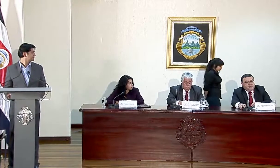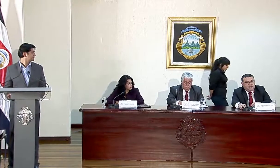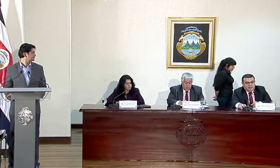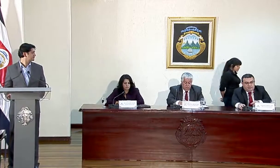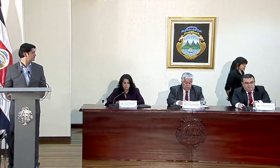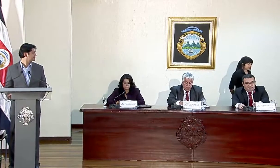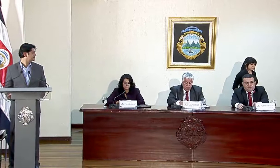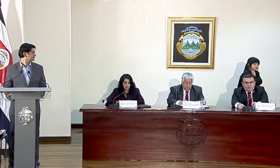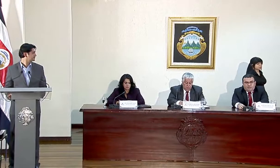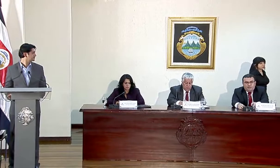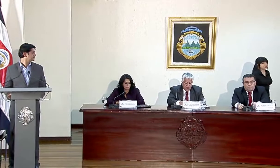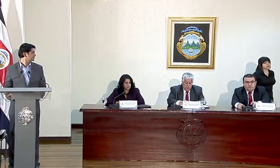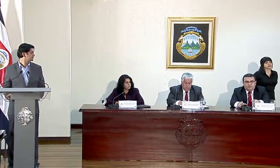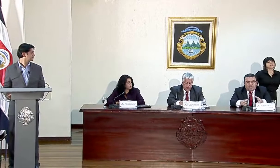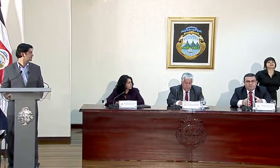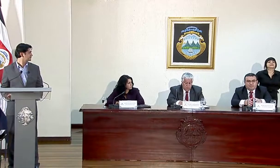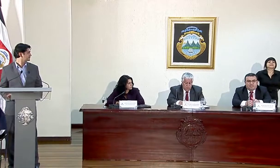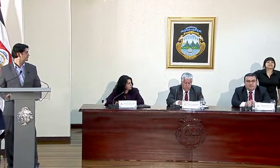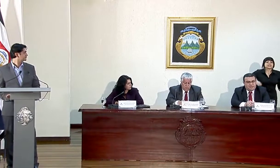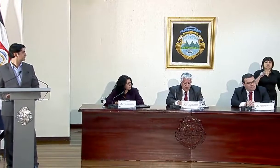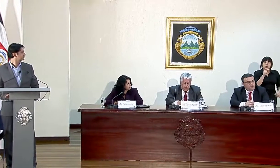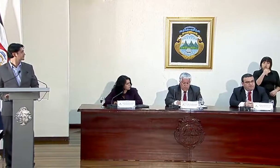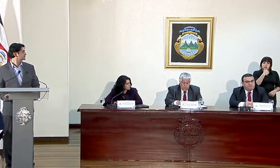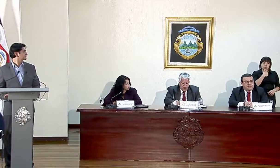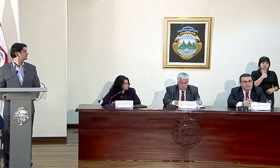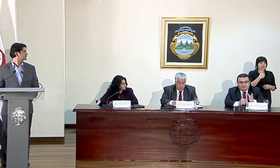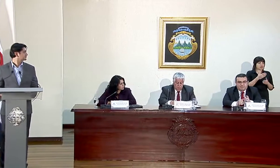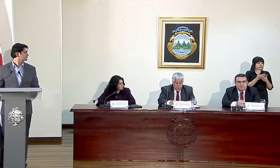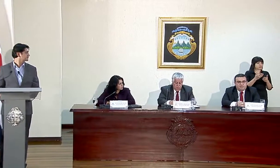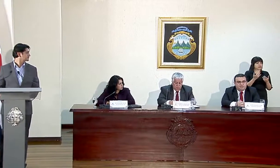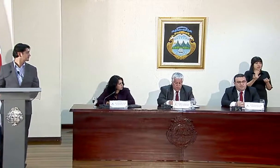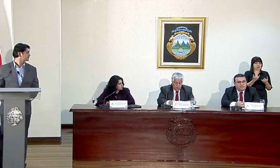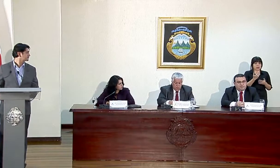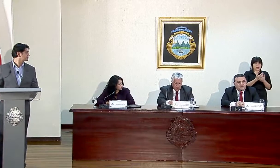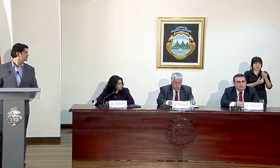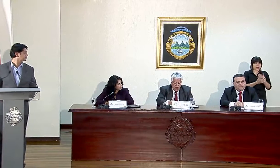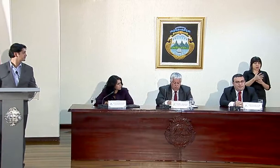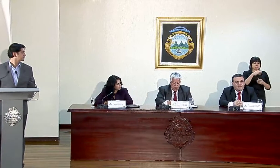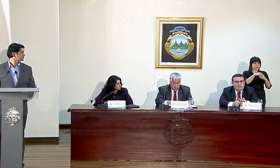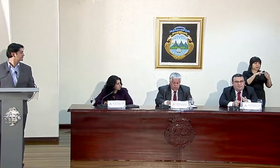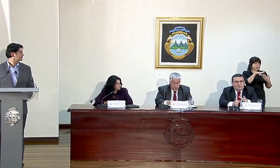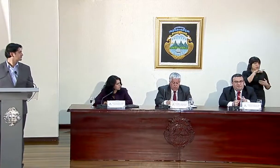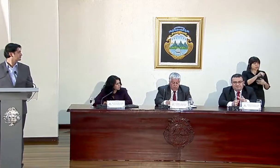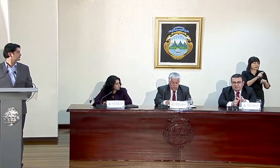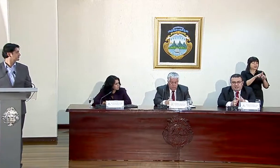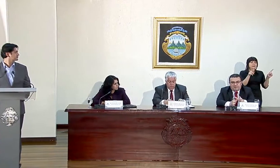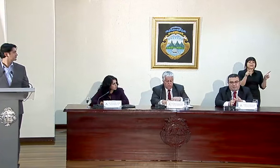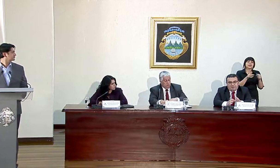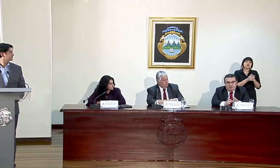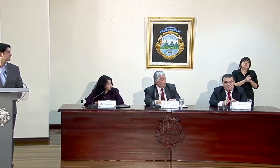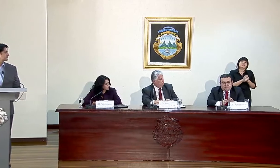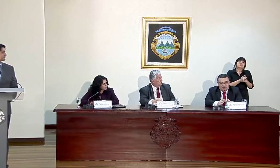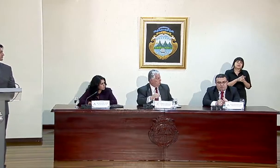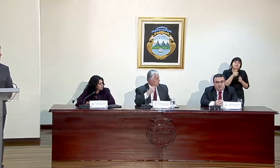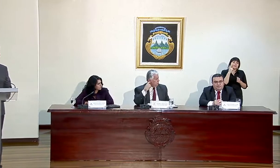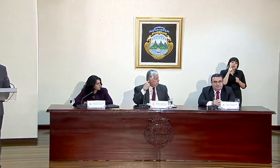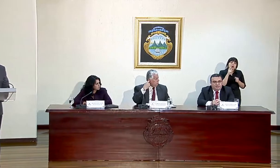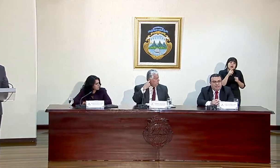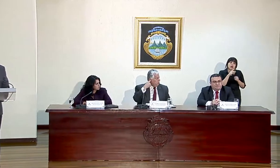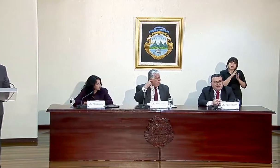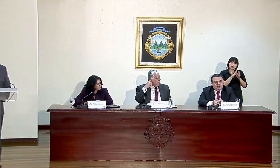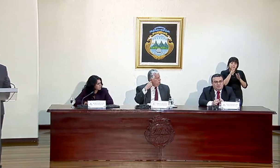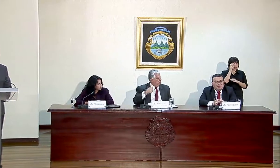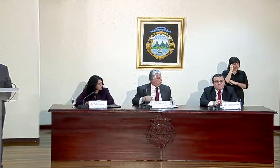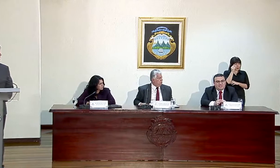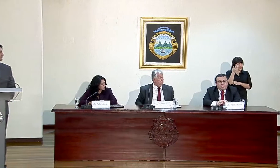Sí, no tengo los tramos aquí en la mano, están inclusive ahí en el proyecto, pero para jugar con un poco a